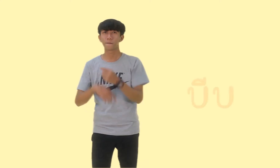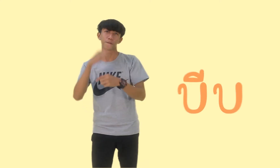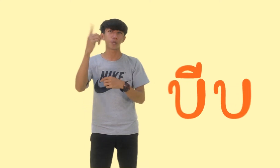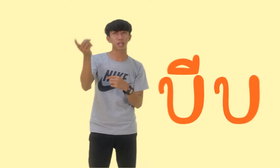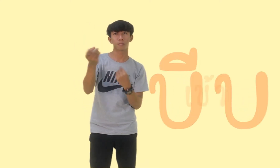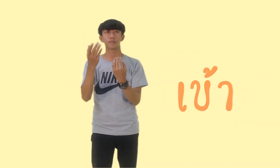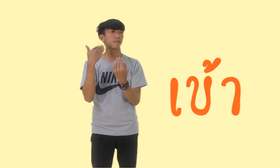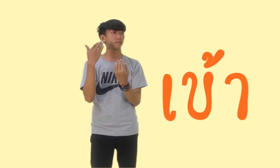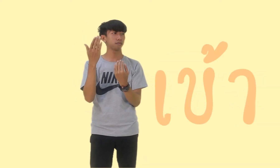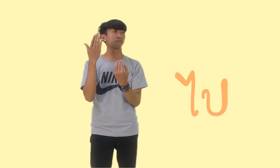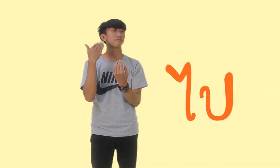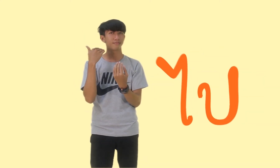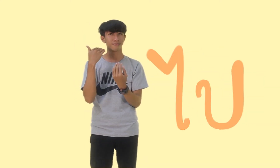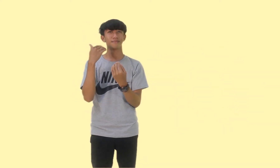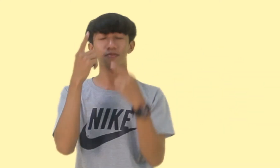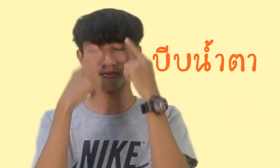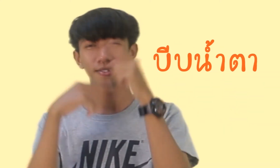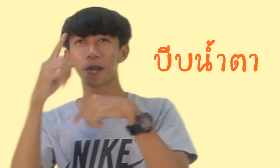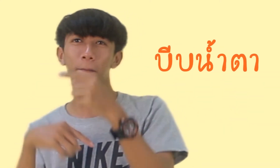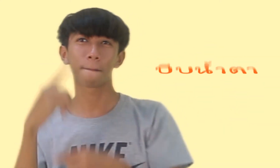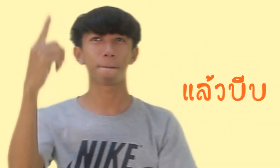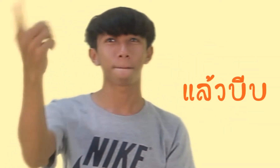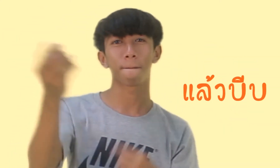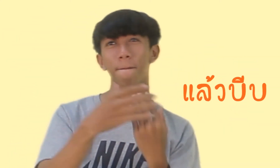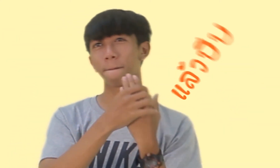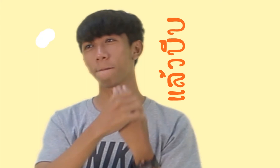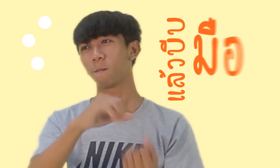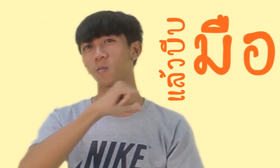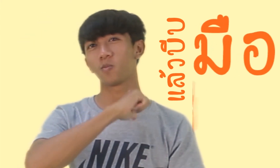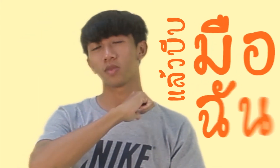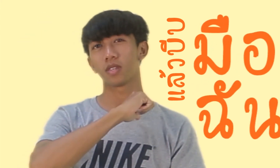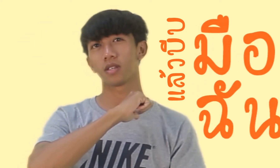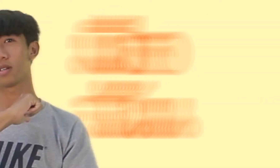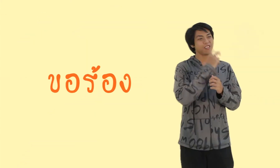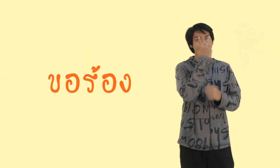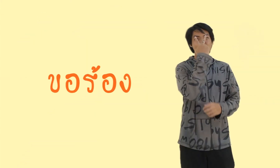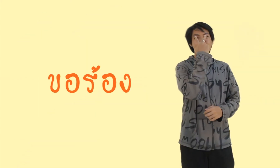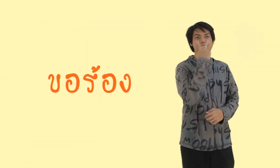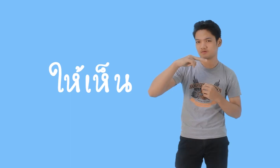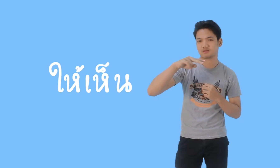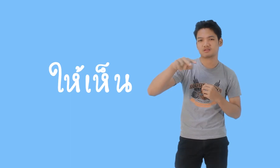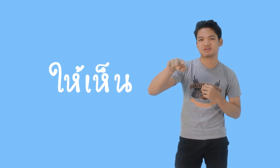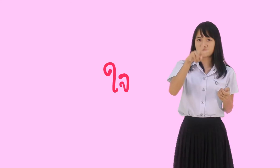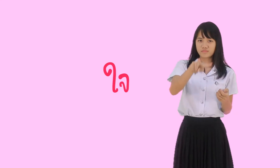บีบเข้าไปบีบน้ำตาแล้วบีบมือฉันขอร้องให้เห็น